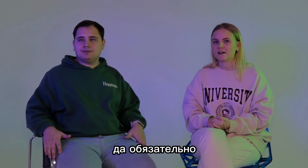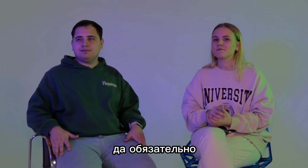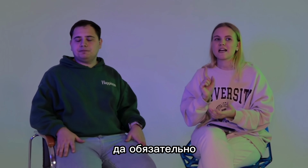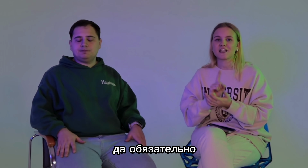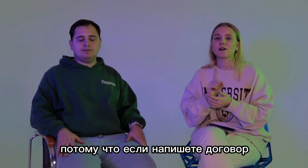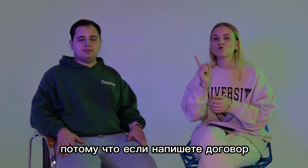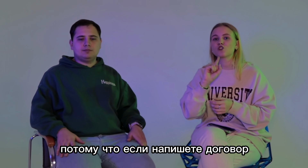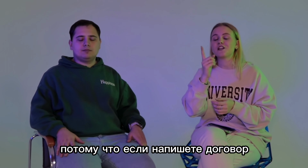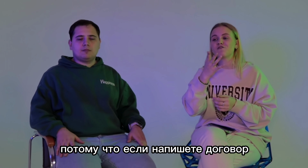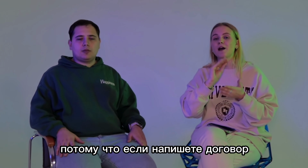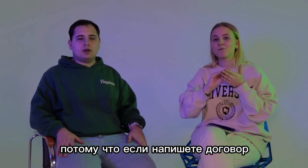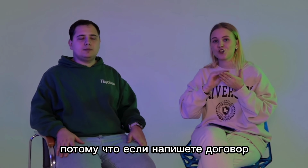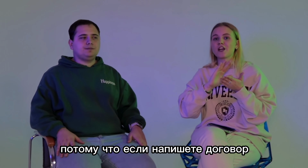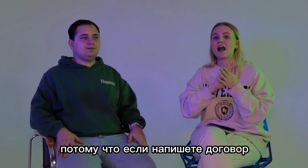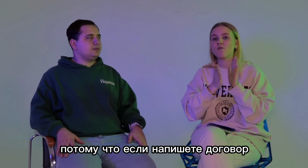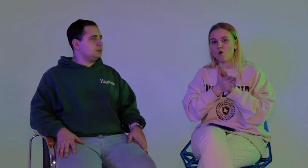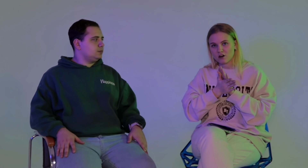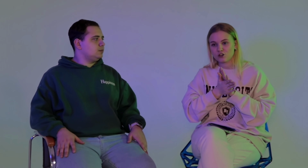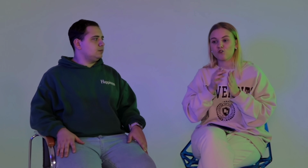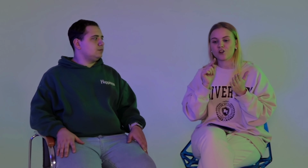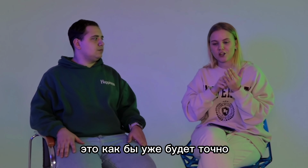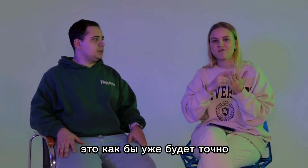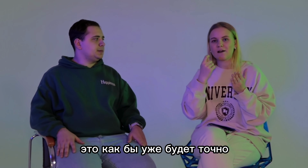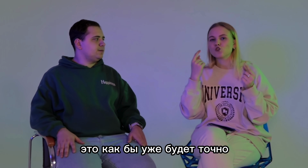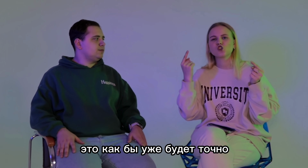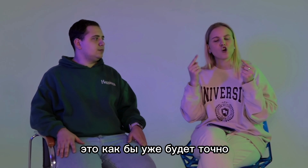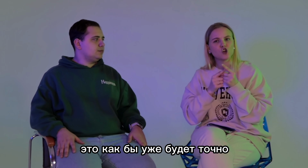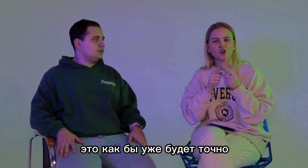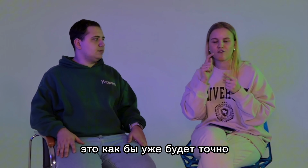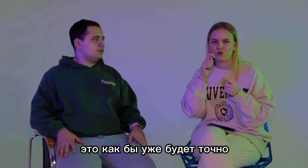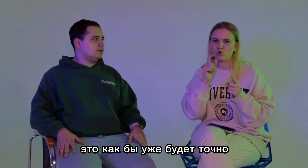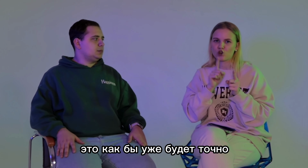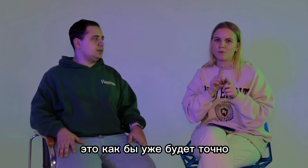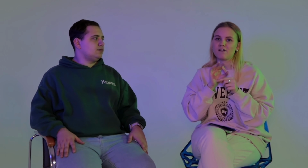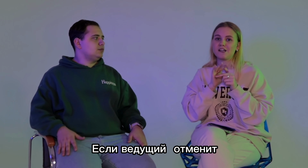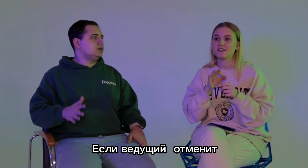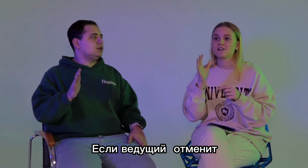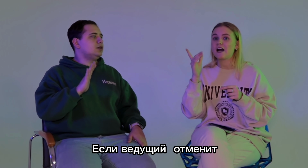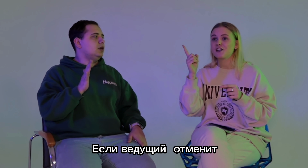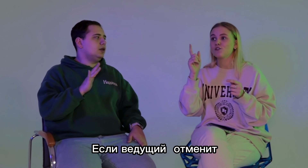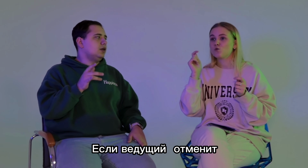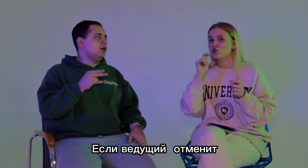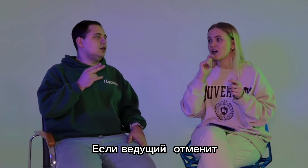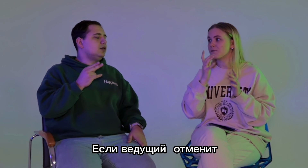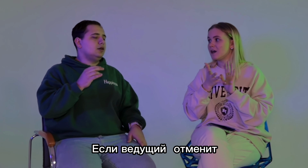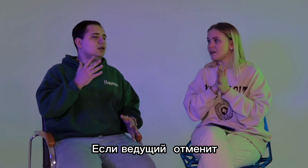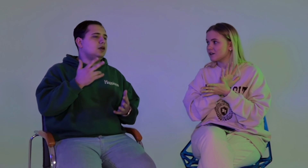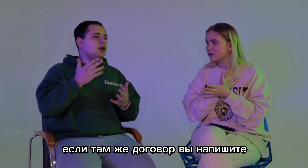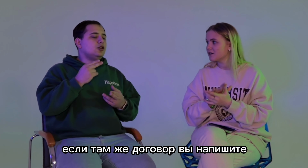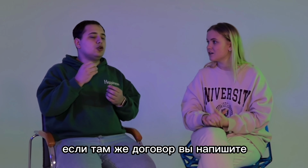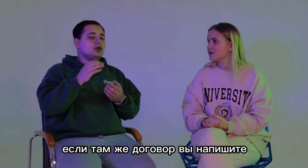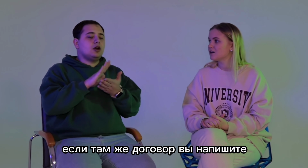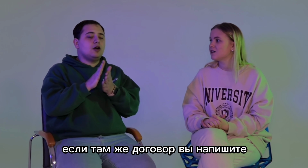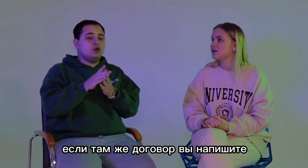Да, обязательно. Потому что если вы напишете договор, то этот свадьбу точно ведущий должен проводить. А если ведущий отменит... Если даже договор